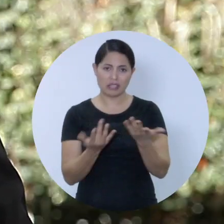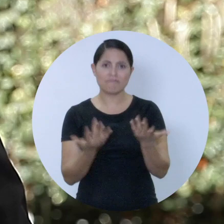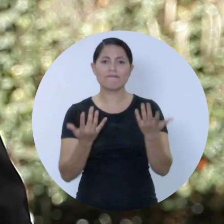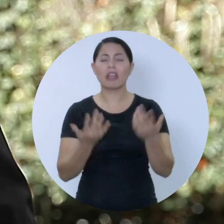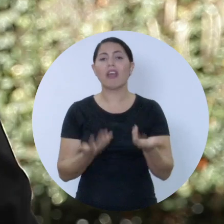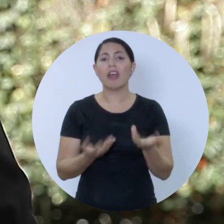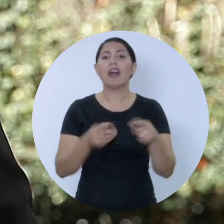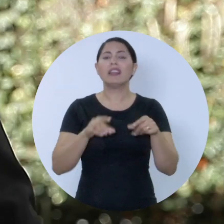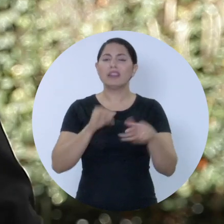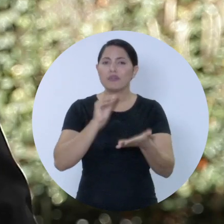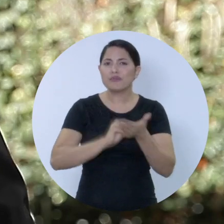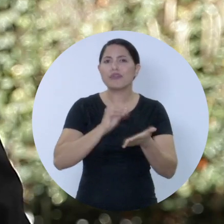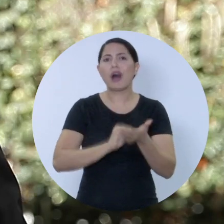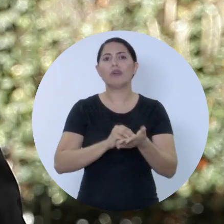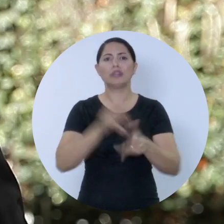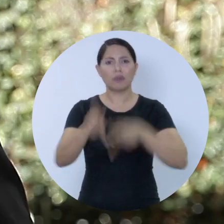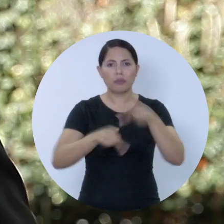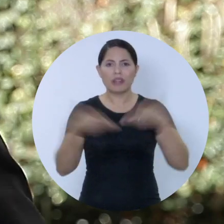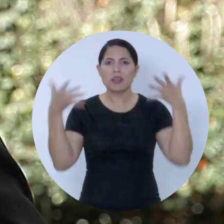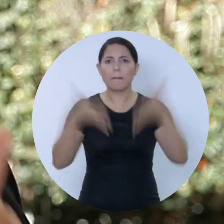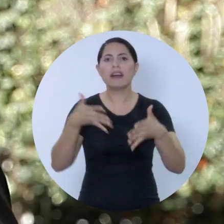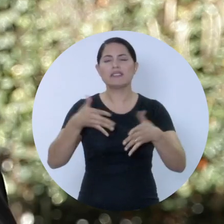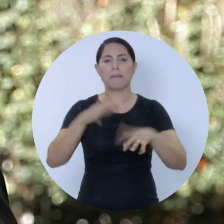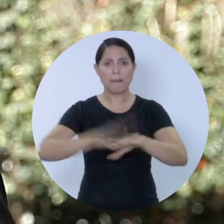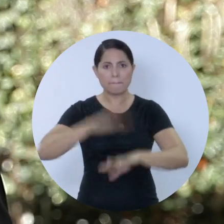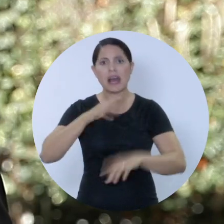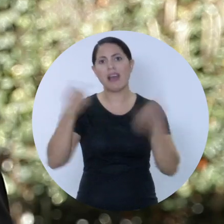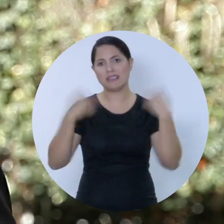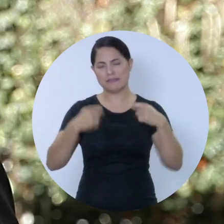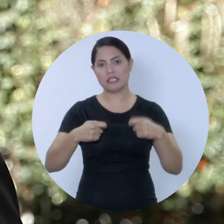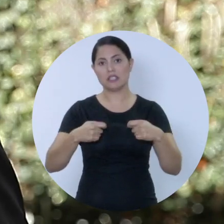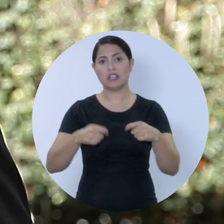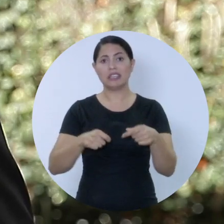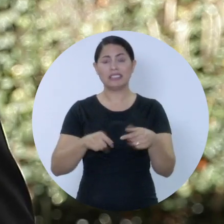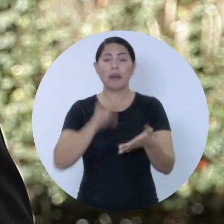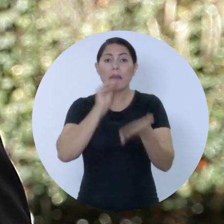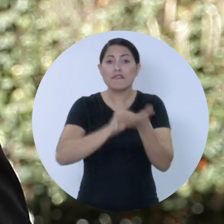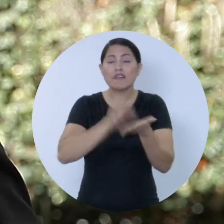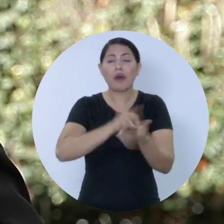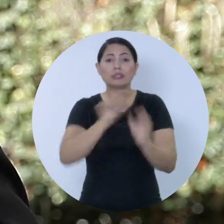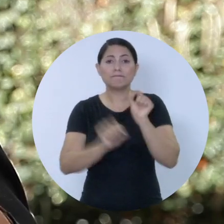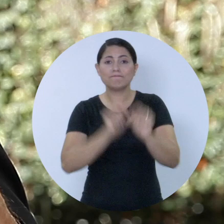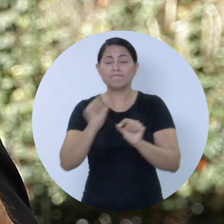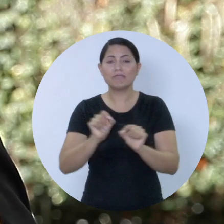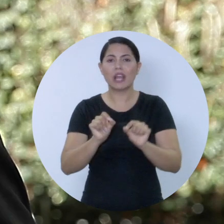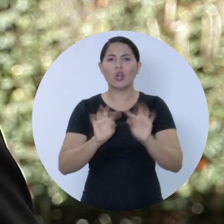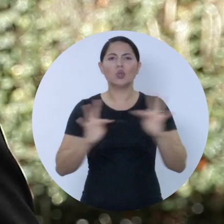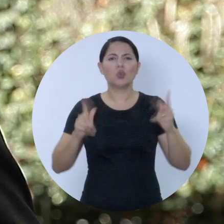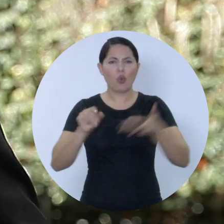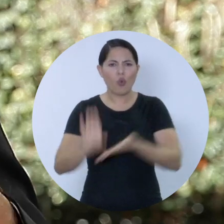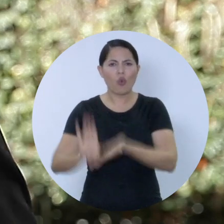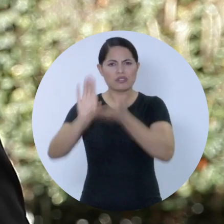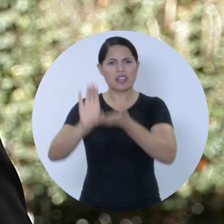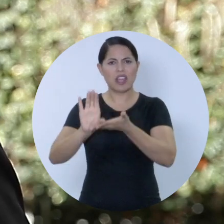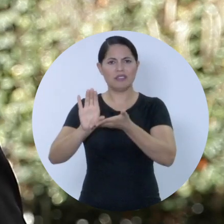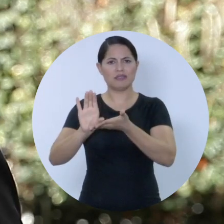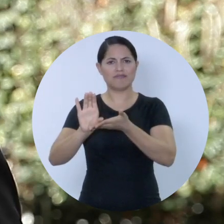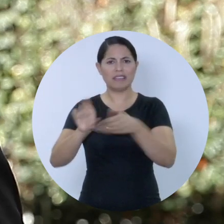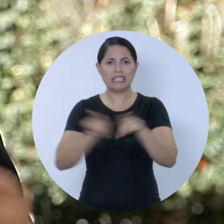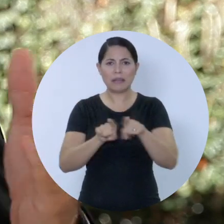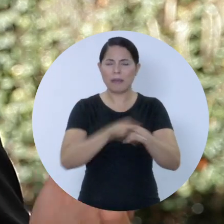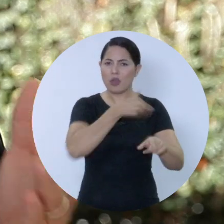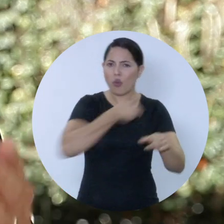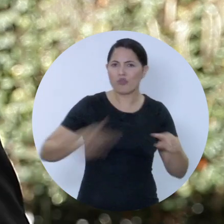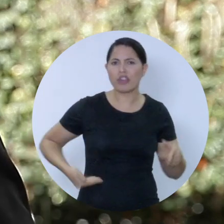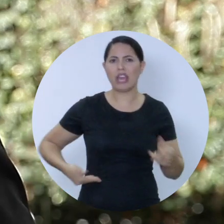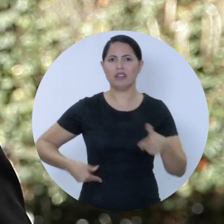ser usados, implementados. Falta mais participação social, falta uma maior efetividade dos conselhos,